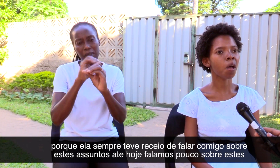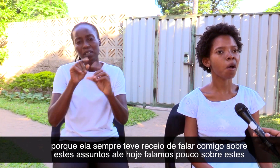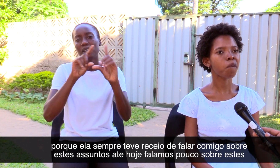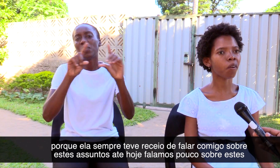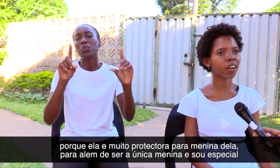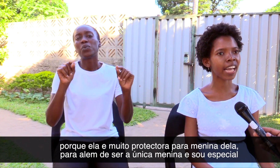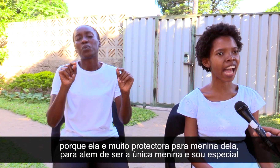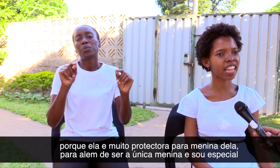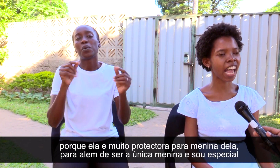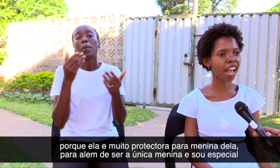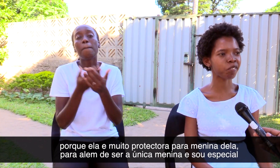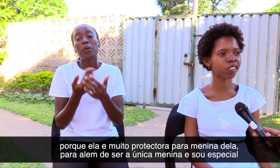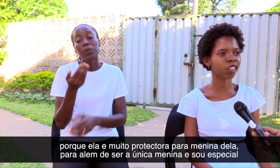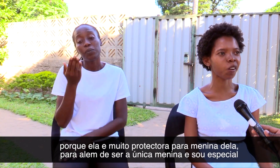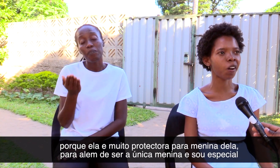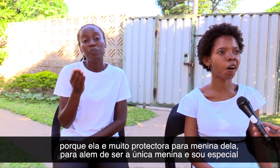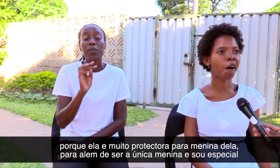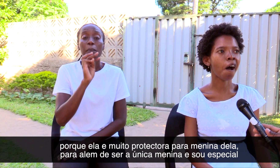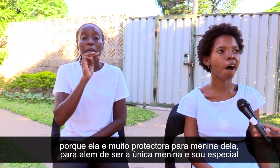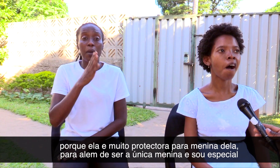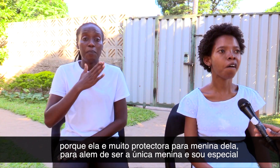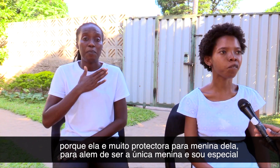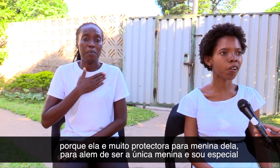assunto, porque ela é muito